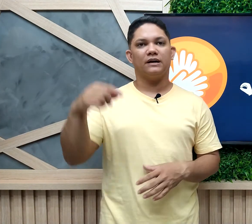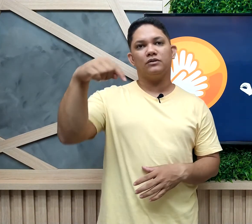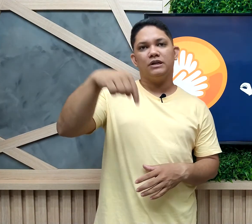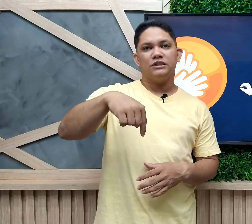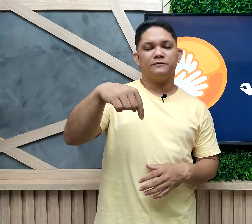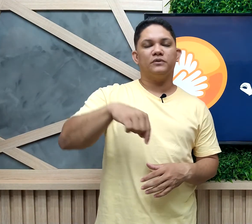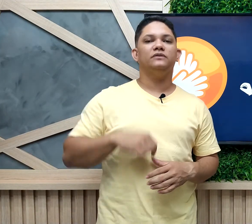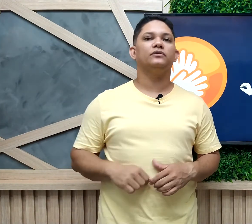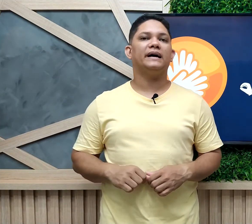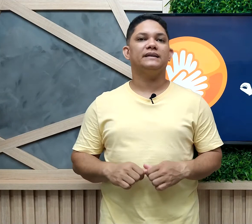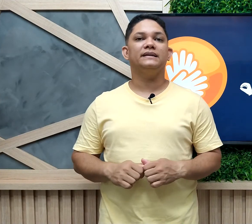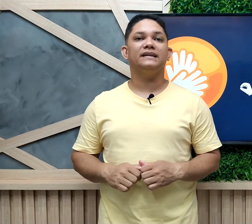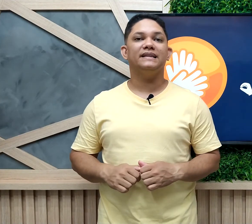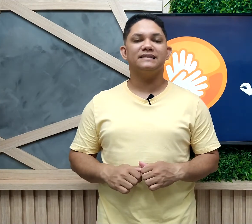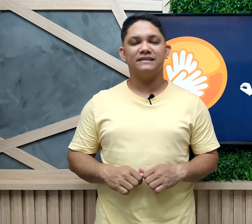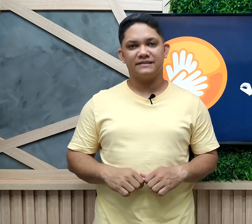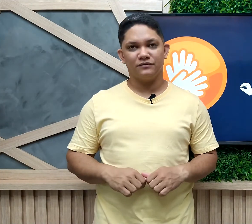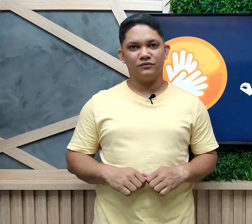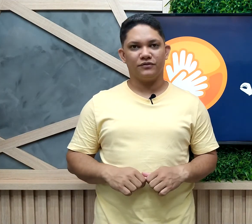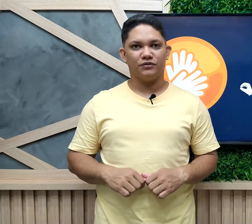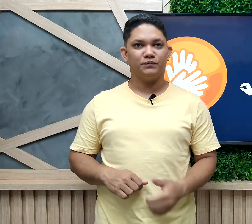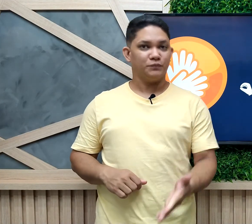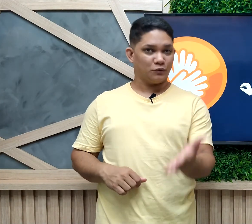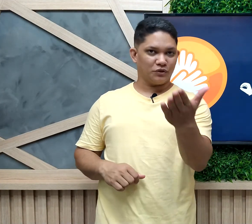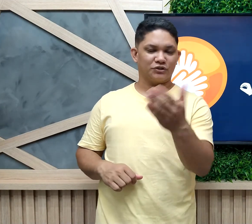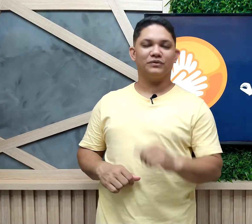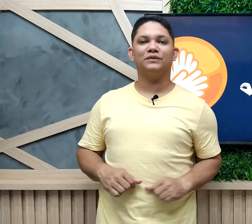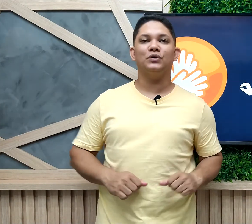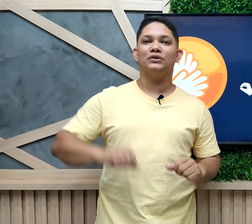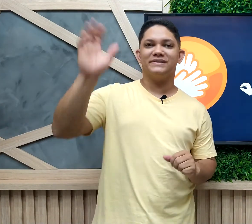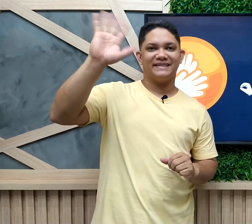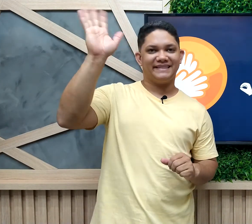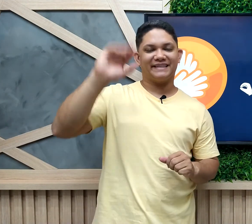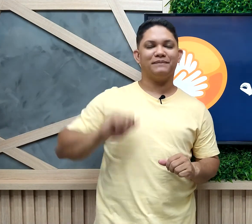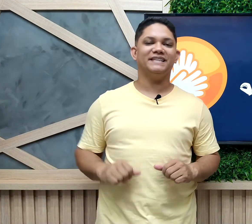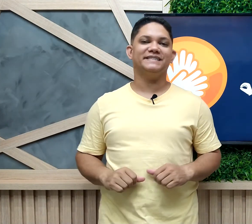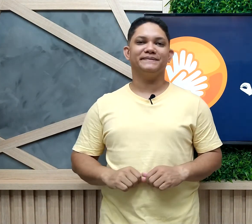desta aula, disponível aqui na descrição do vídeo. Um bom estudo a todos e até mais!